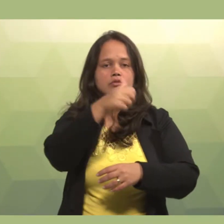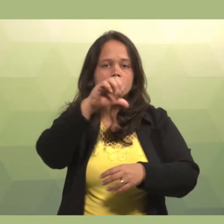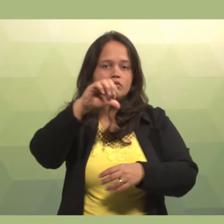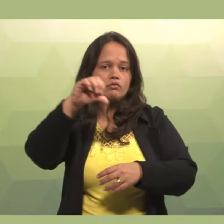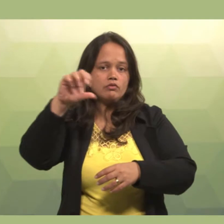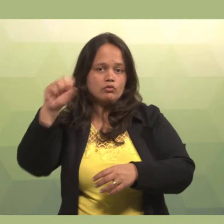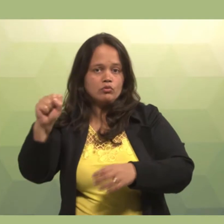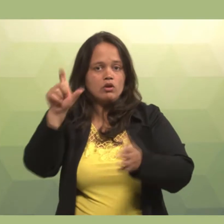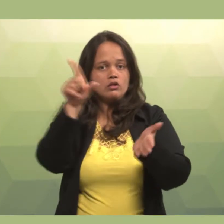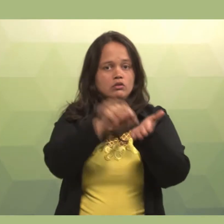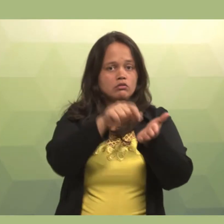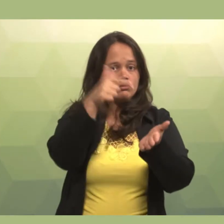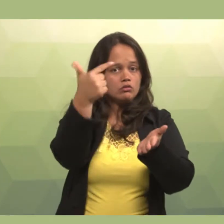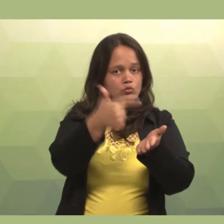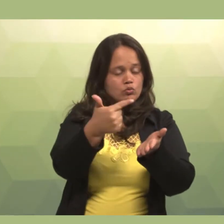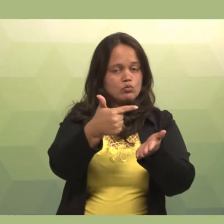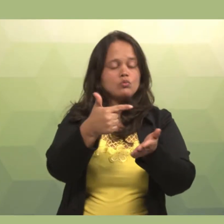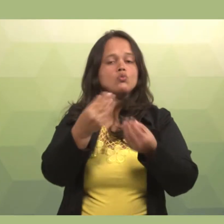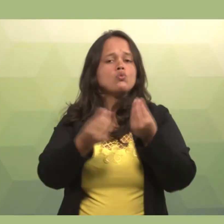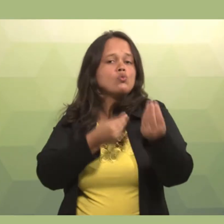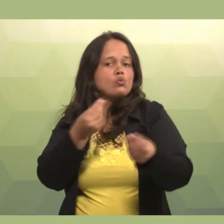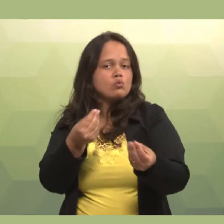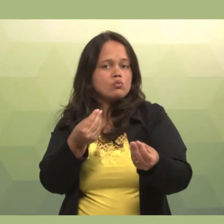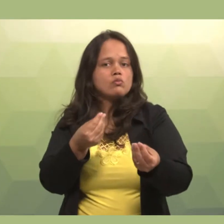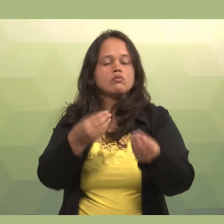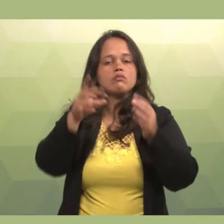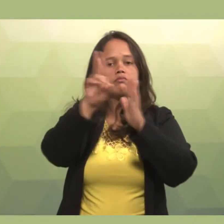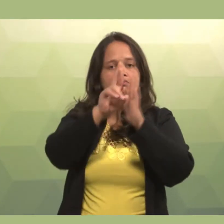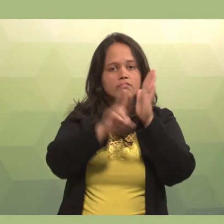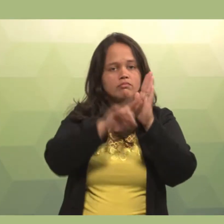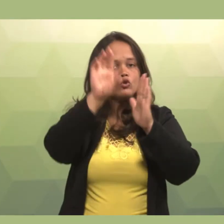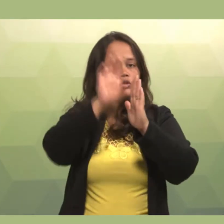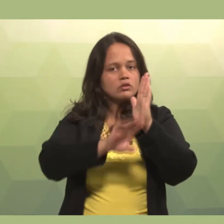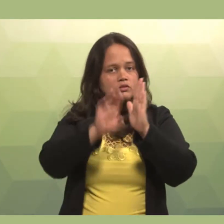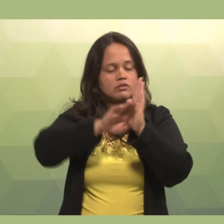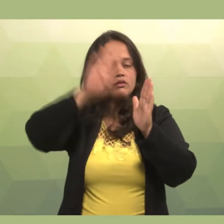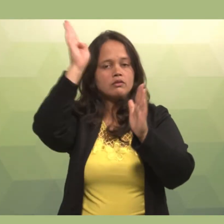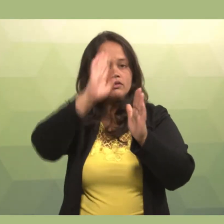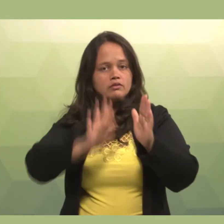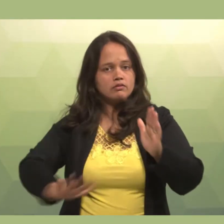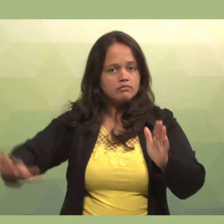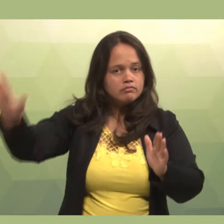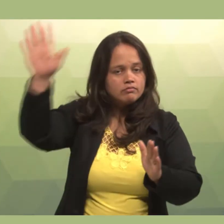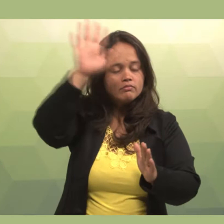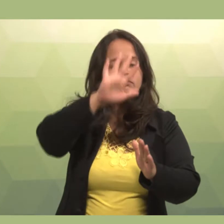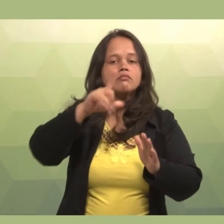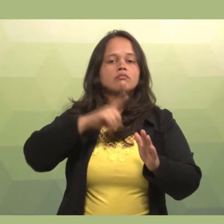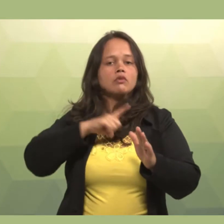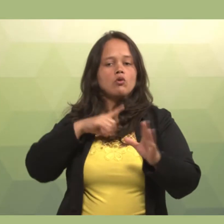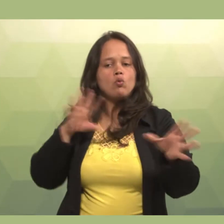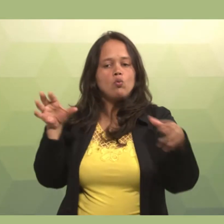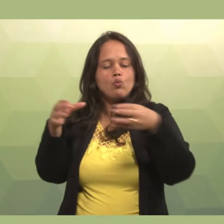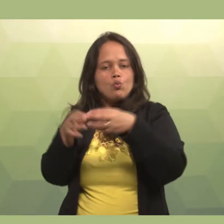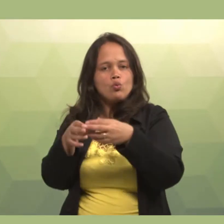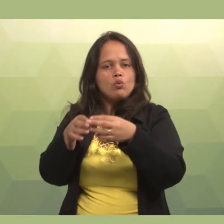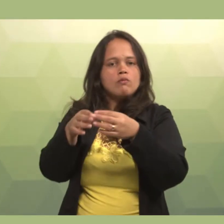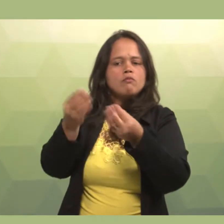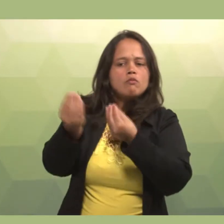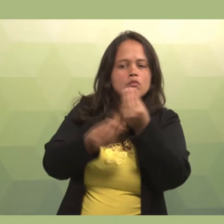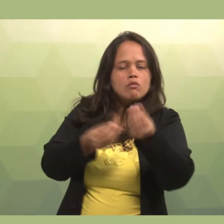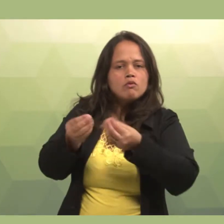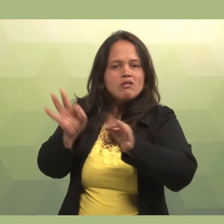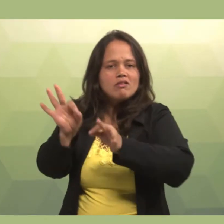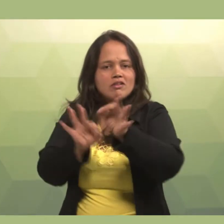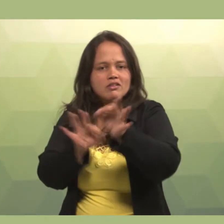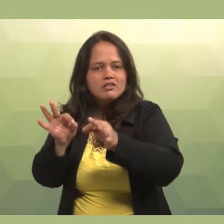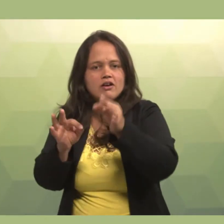forma: as diretrizes curriculares nacionais são um conjunto de definições doutrinárias sobre princípios, fundamentos